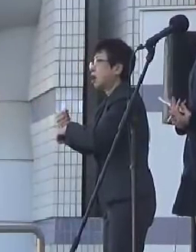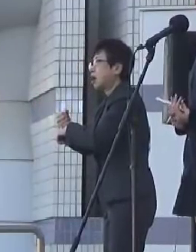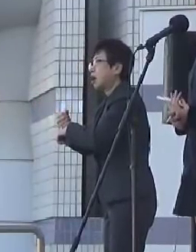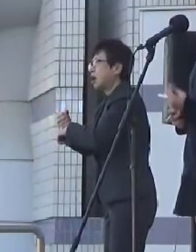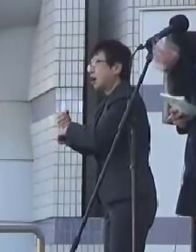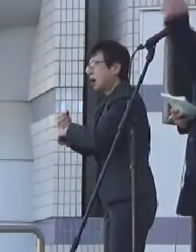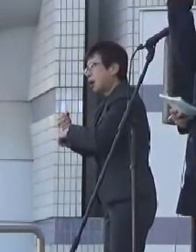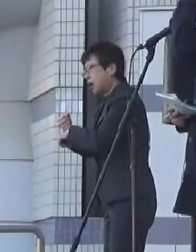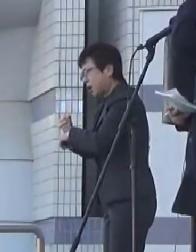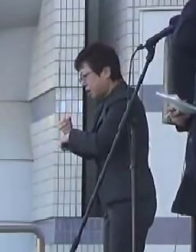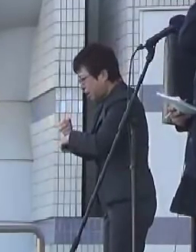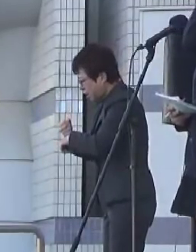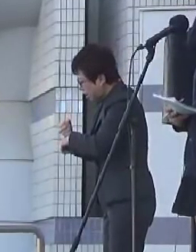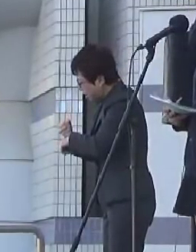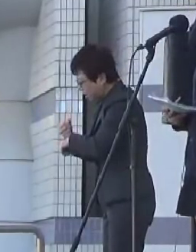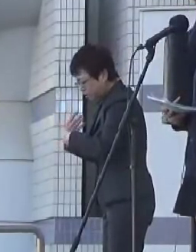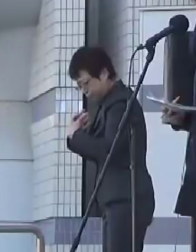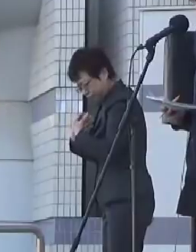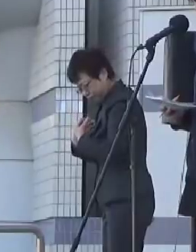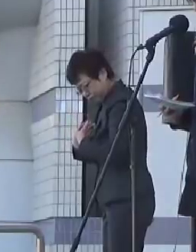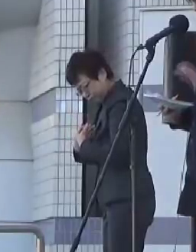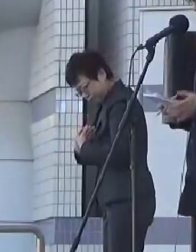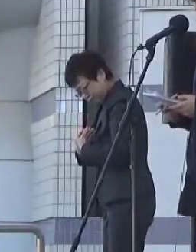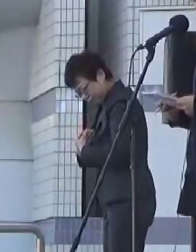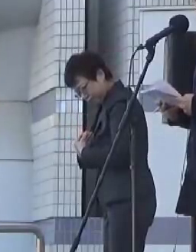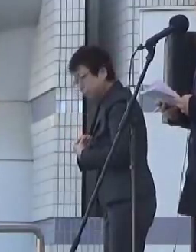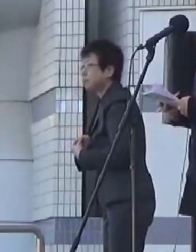が深く残るものなのだと思います。